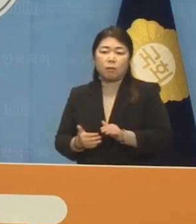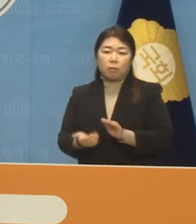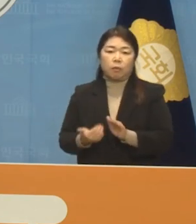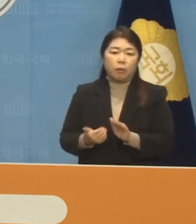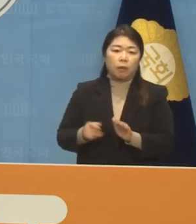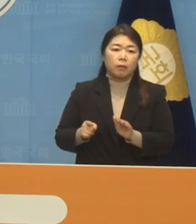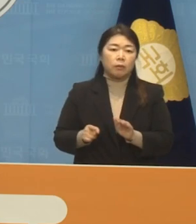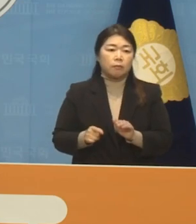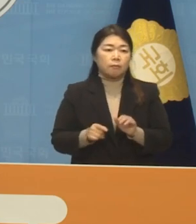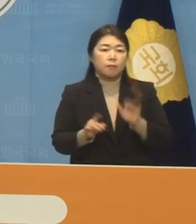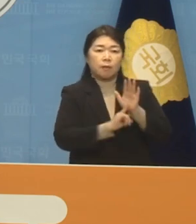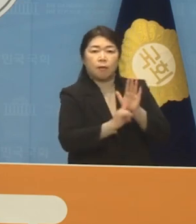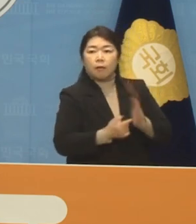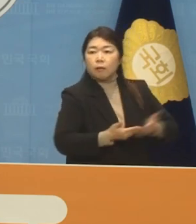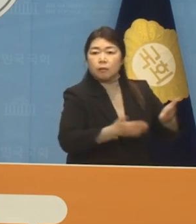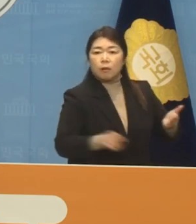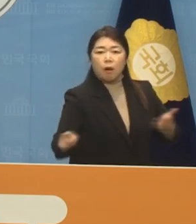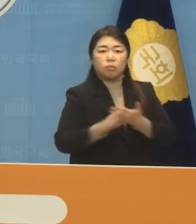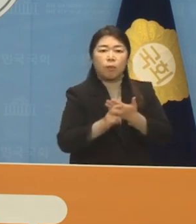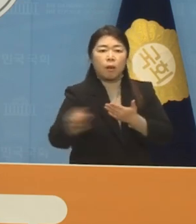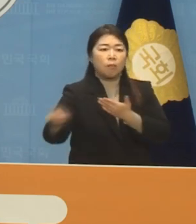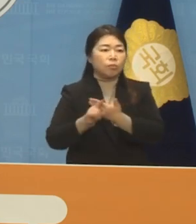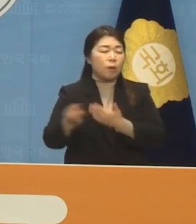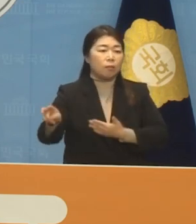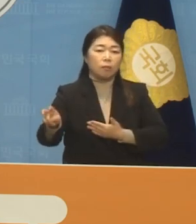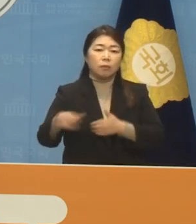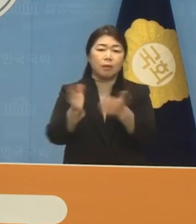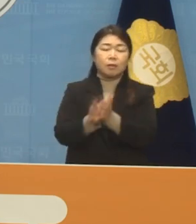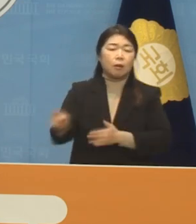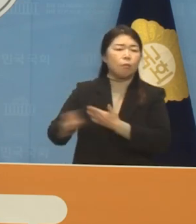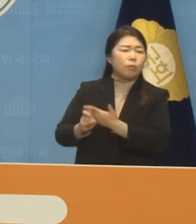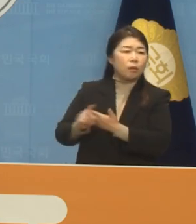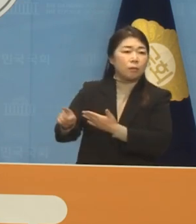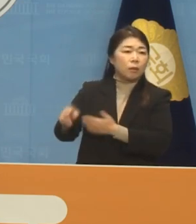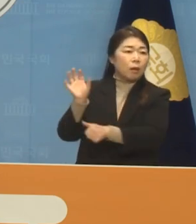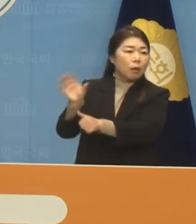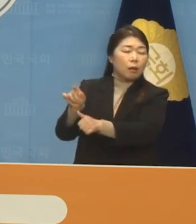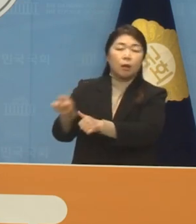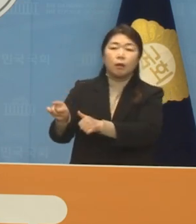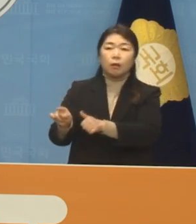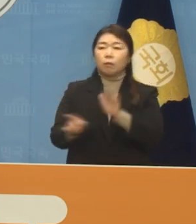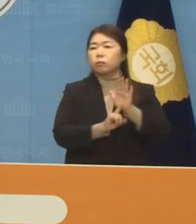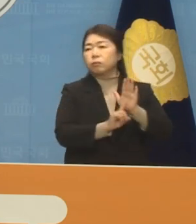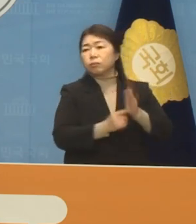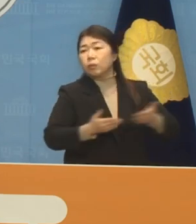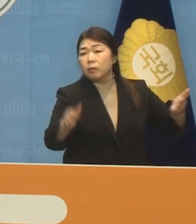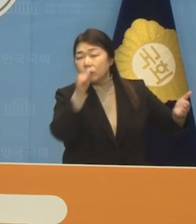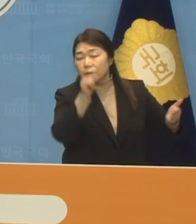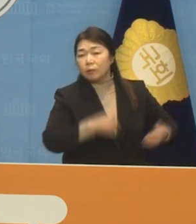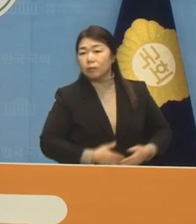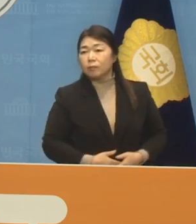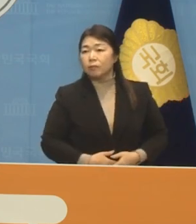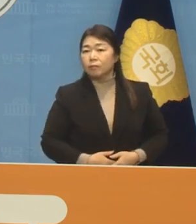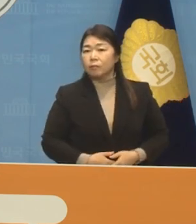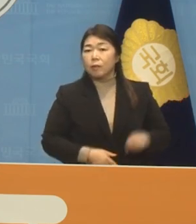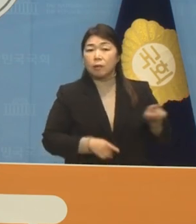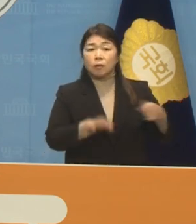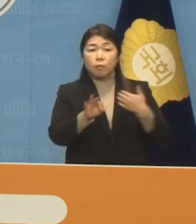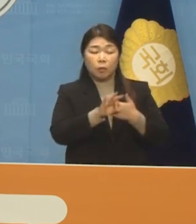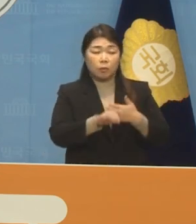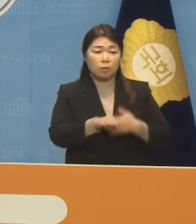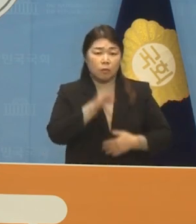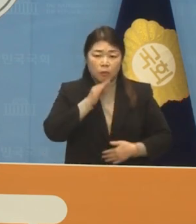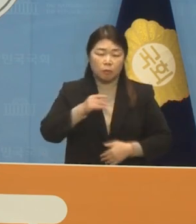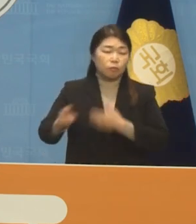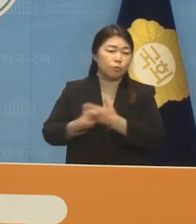전 시민에게 방송을 하면서 불법 시위니 불법 단체니 라고 하는, 도대체 무엇이 불법인지 분간하기